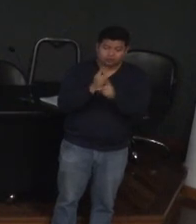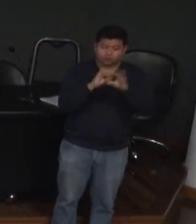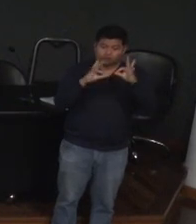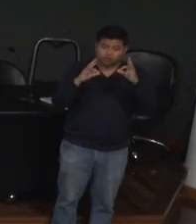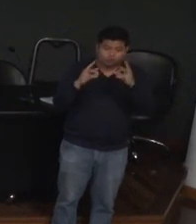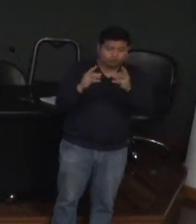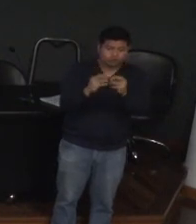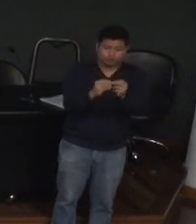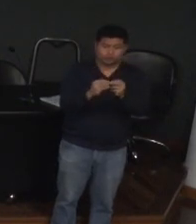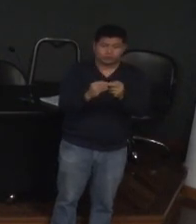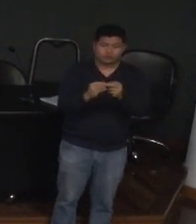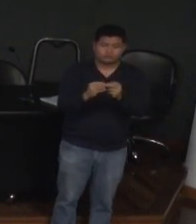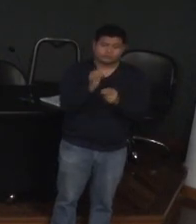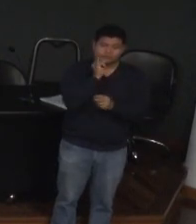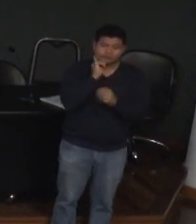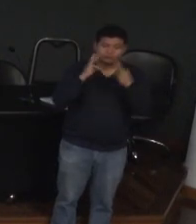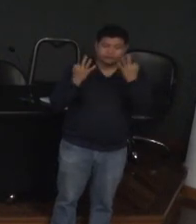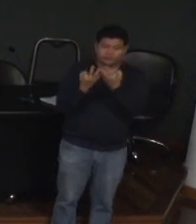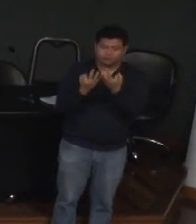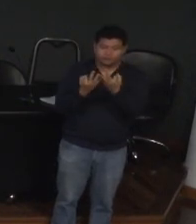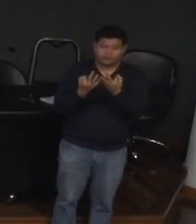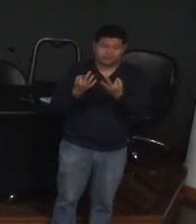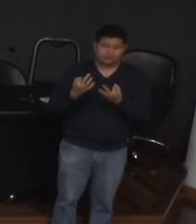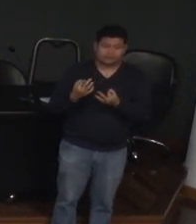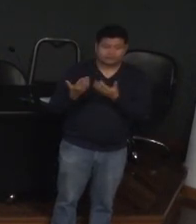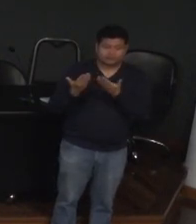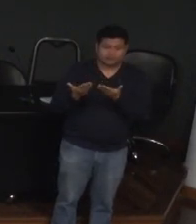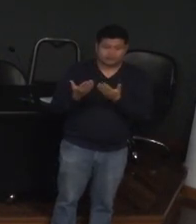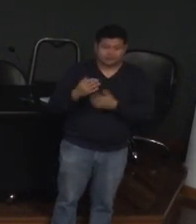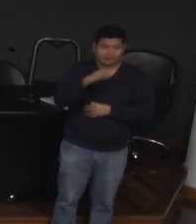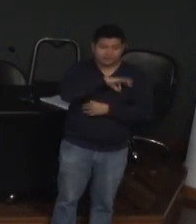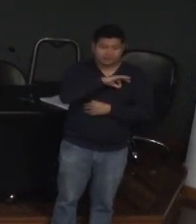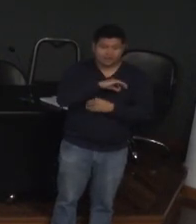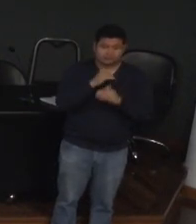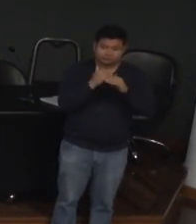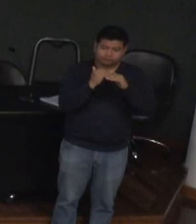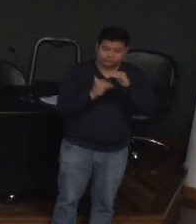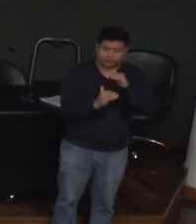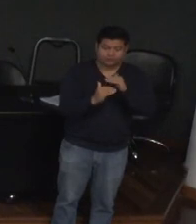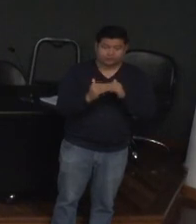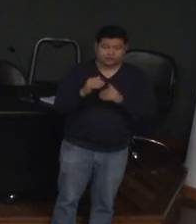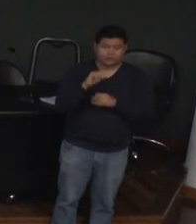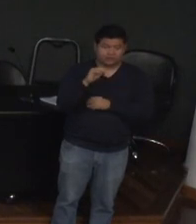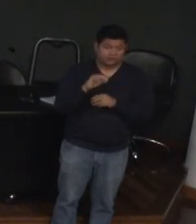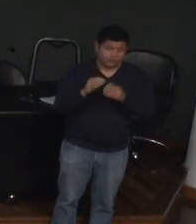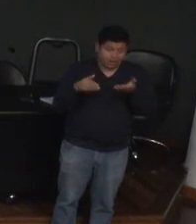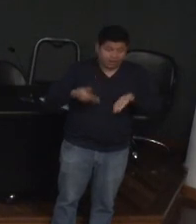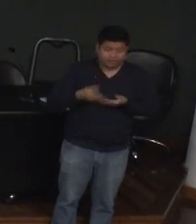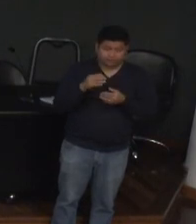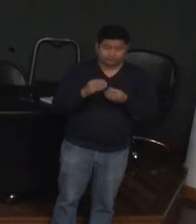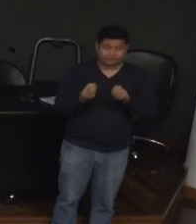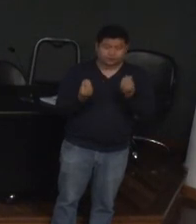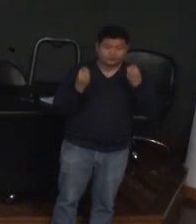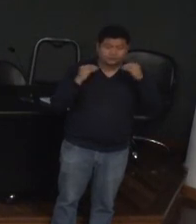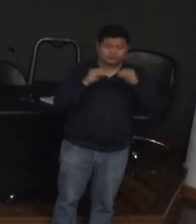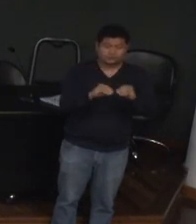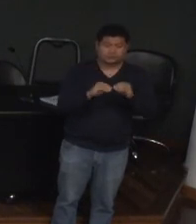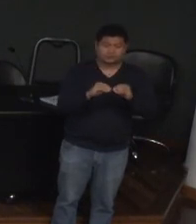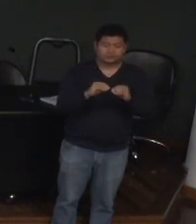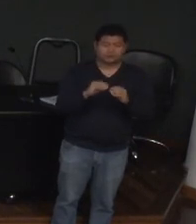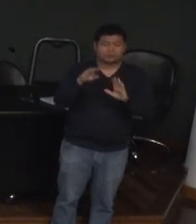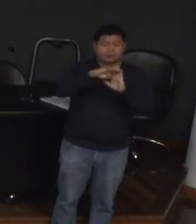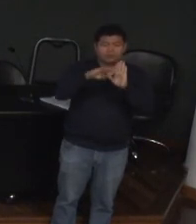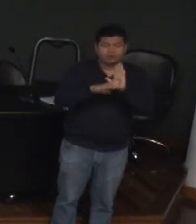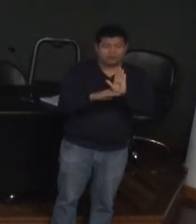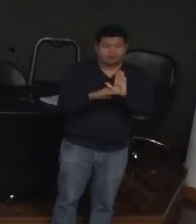famílias de baixa renda existentes no país para serem incluídas em programas de assistência social e redistribuição de renda.